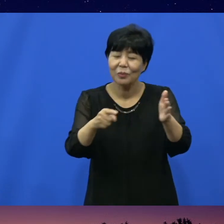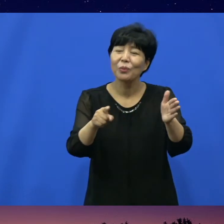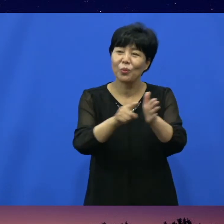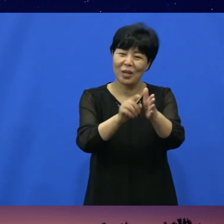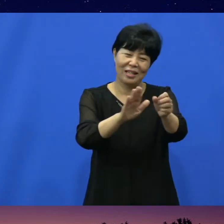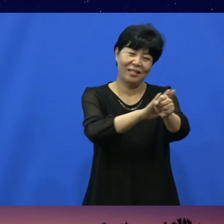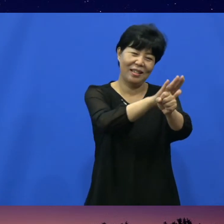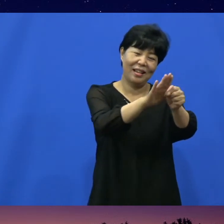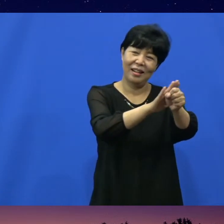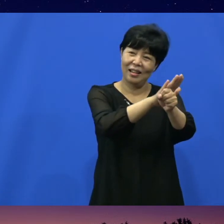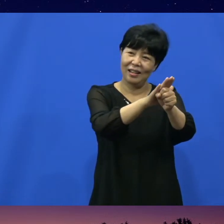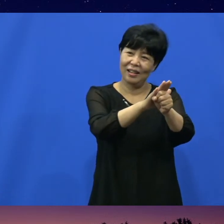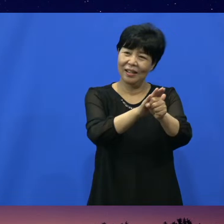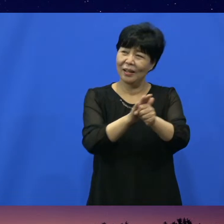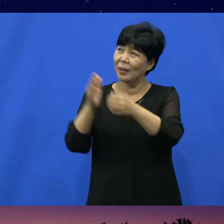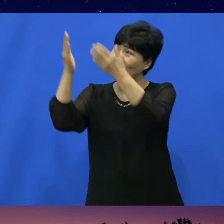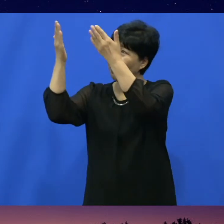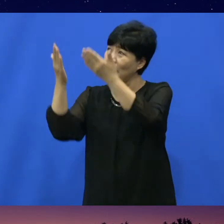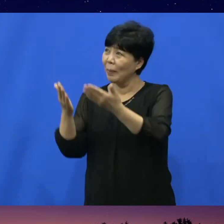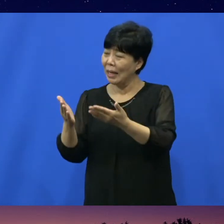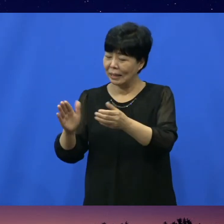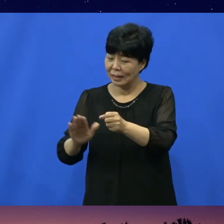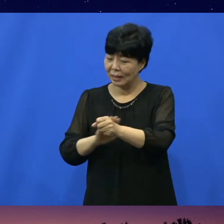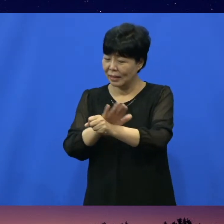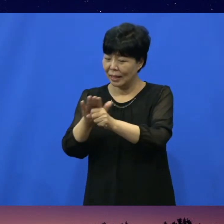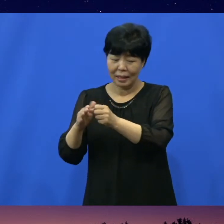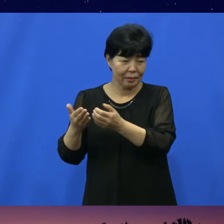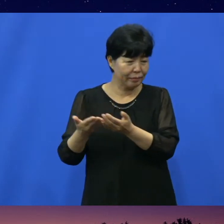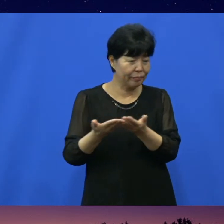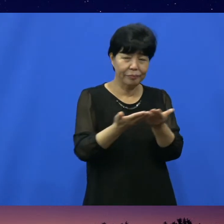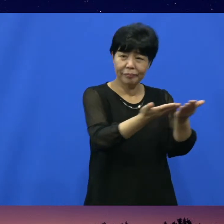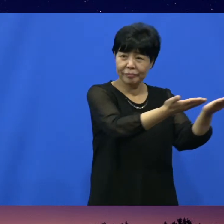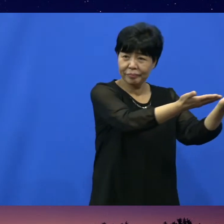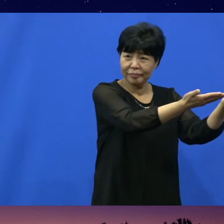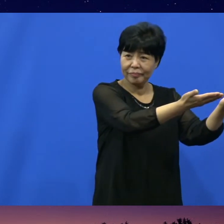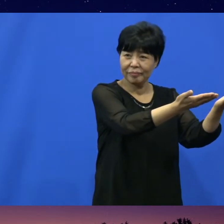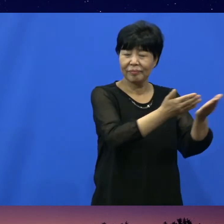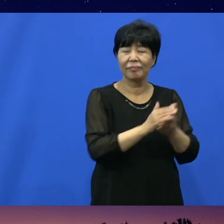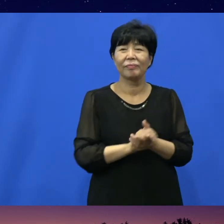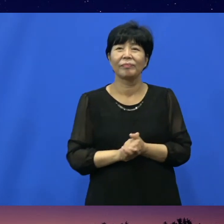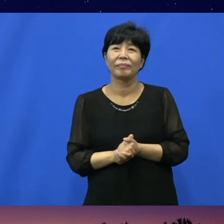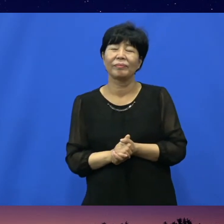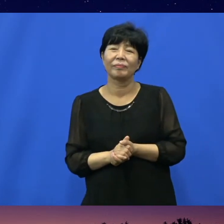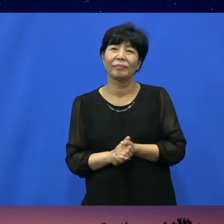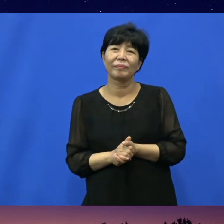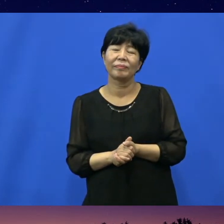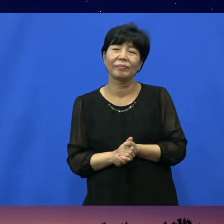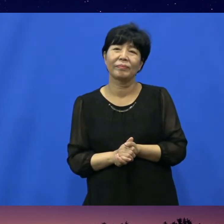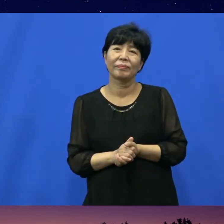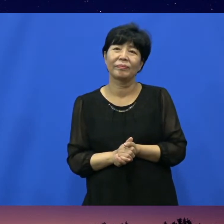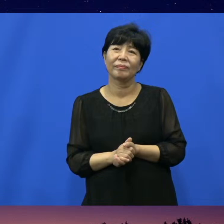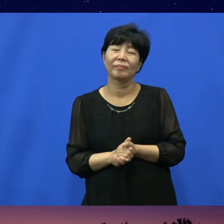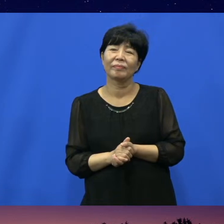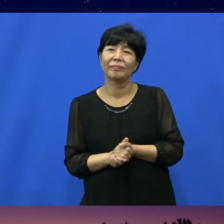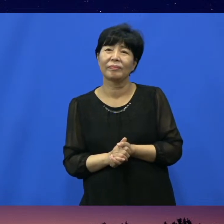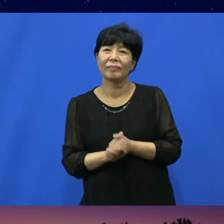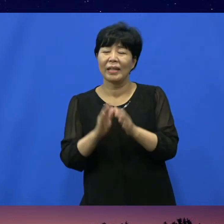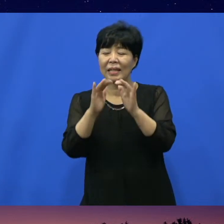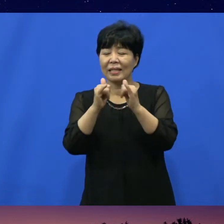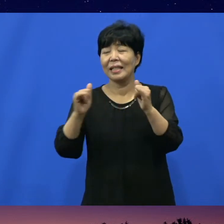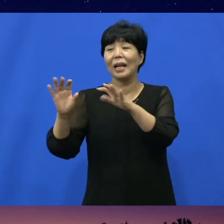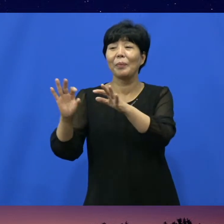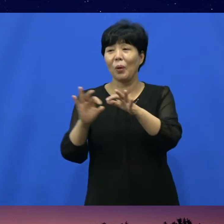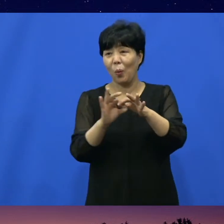내가 하나님으로부터 받았던 그 사랑을 다른 사람에게 흘려보내는 통로가 되는 거죠. 그때 그 인간 관계는